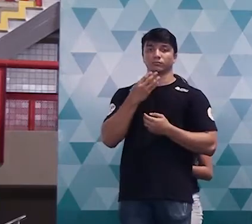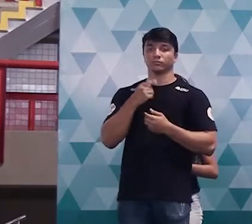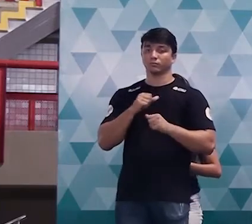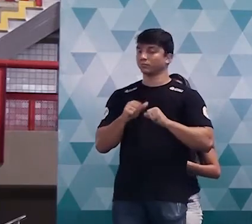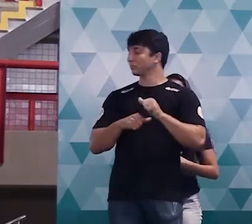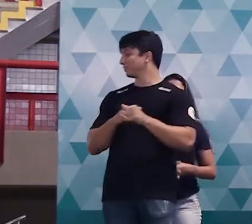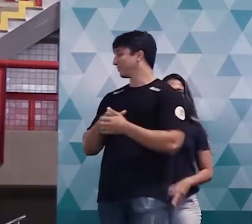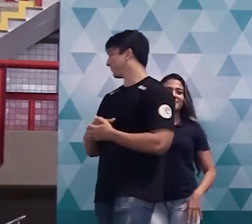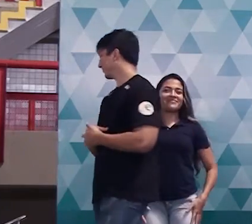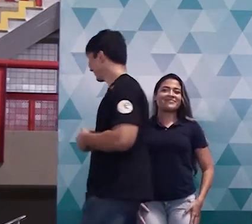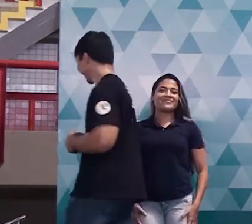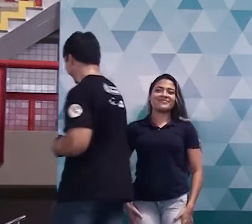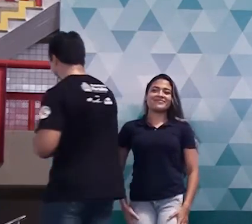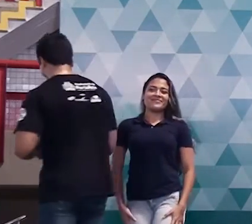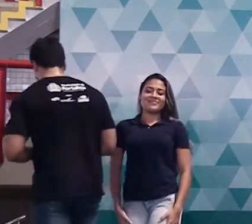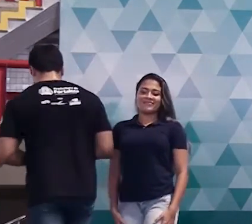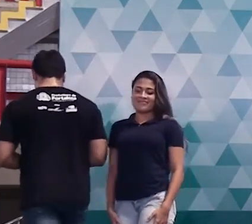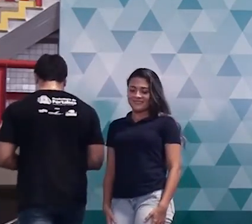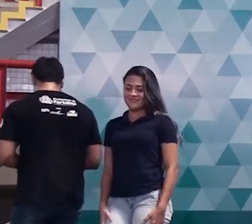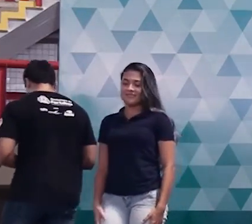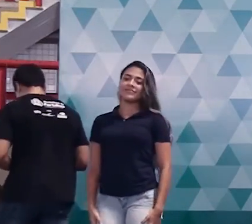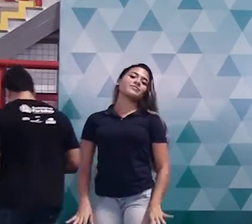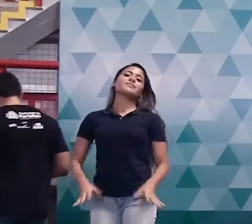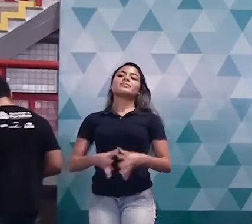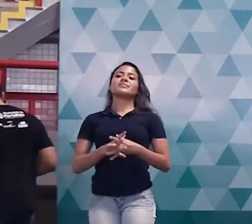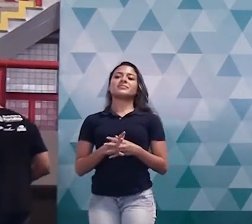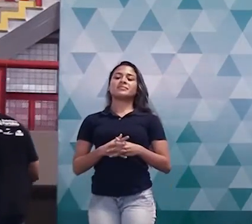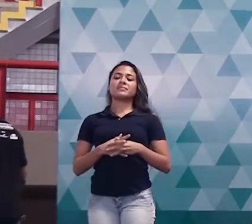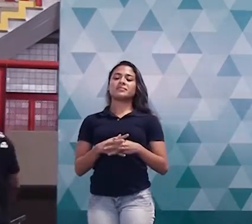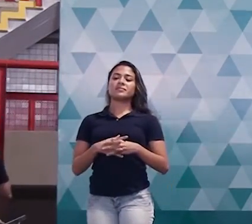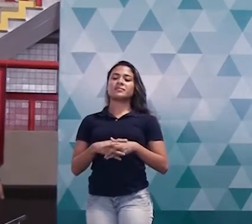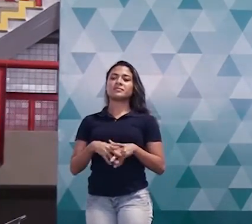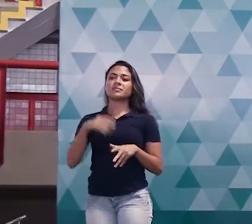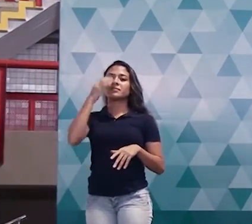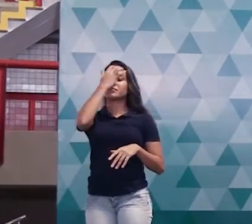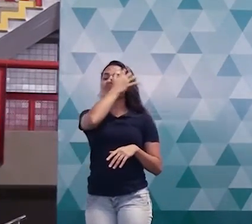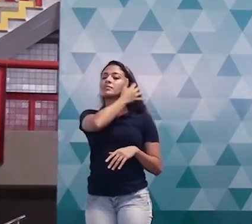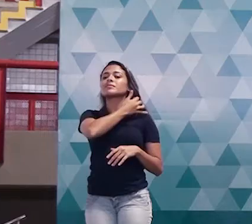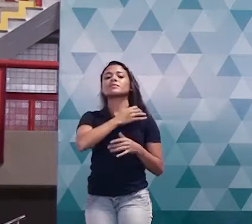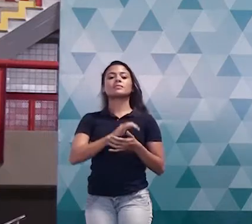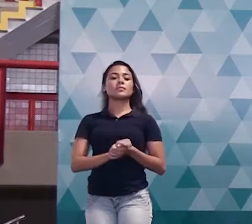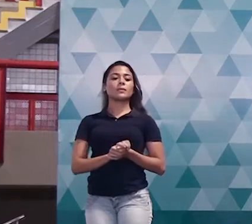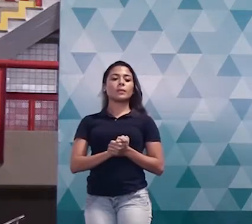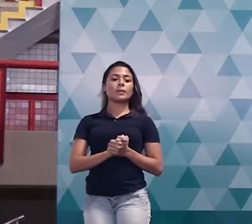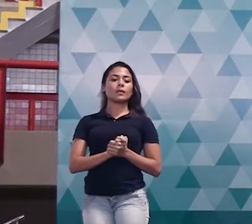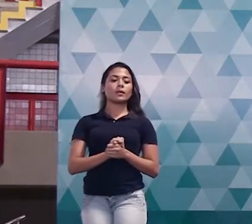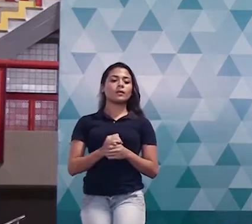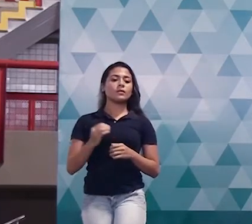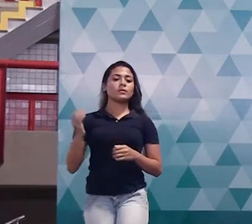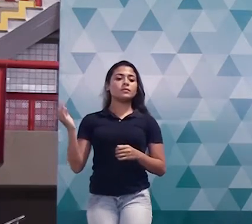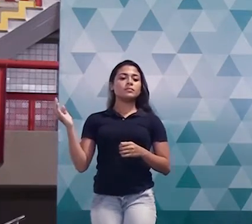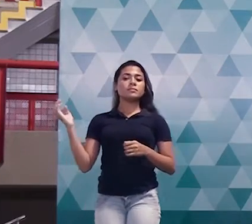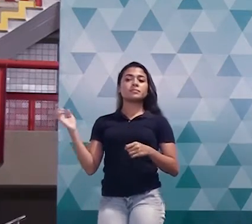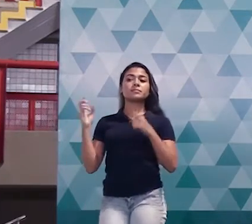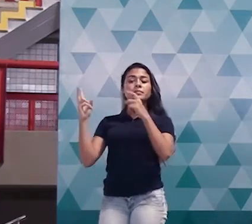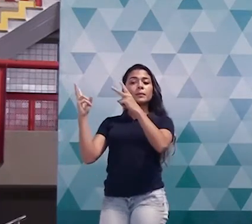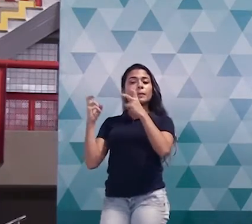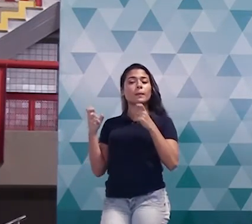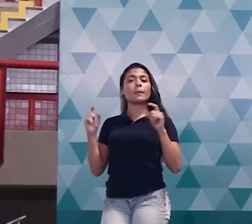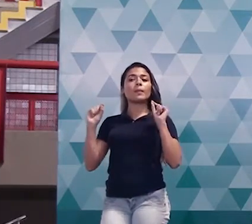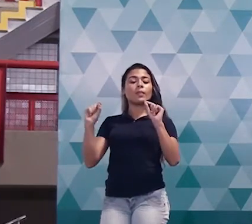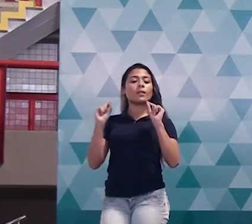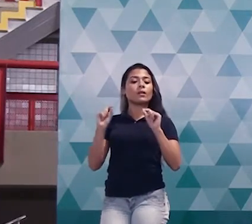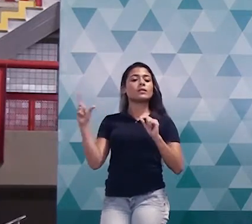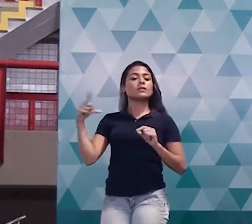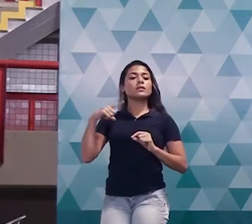fazer a mudança. Olha aí que beleza. Pronto. Então vamos lá. O que a gente vai perceber, pessoal, é